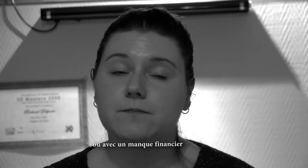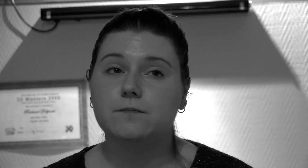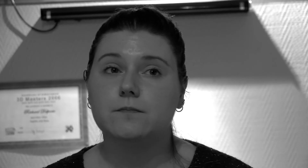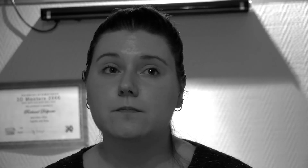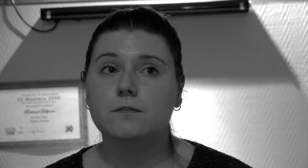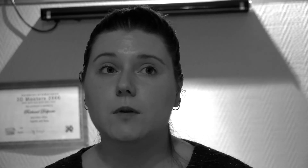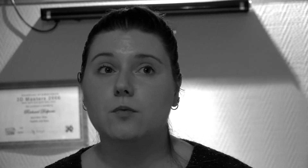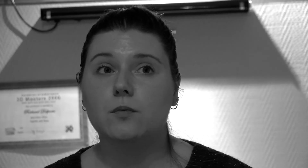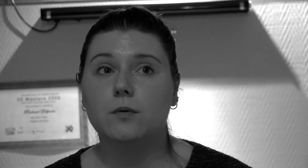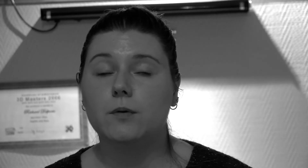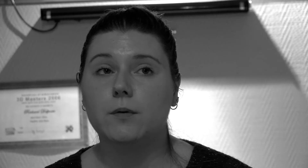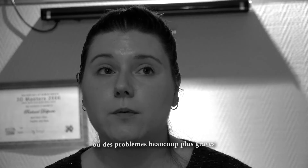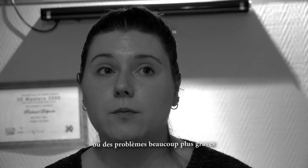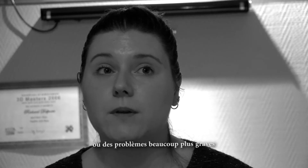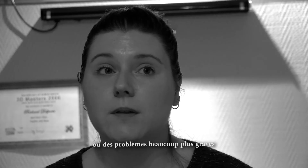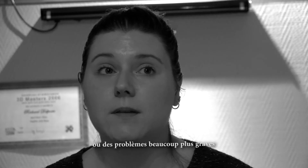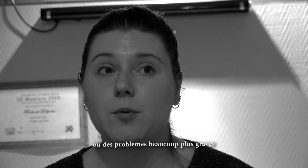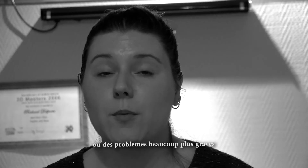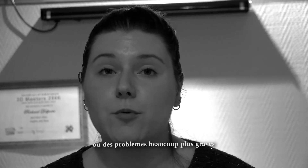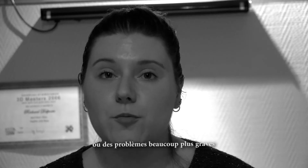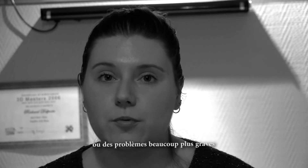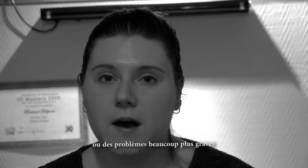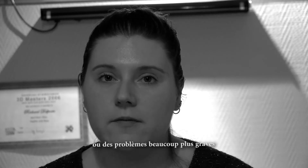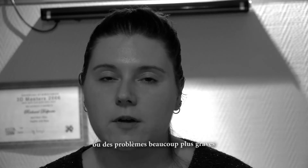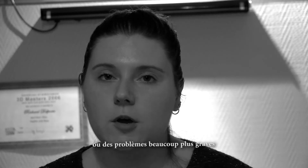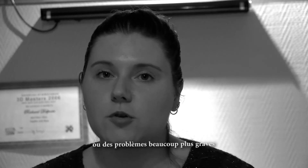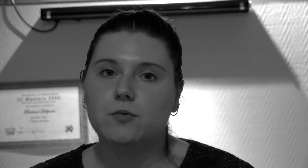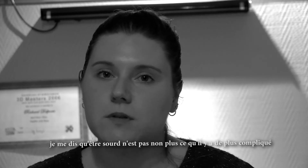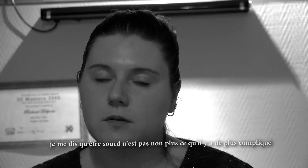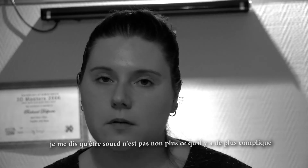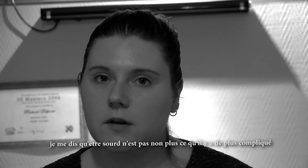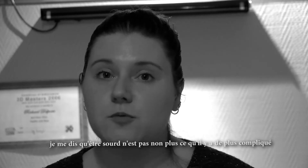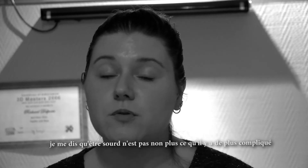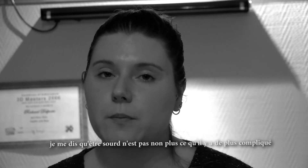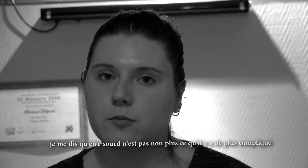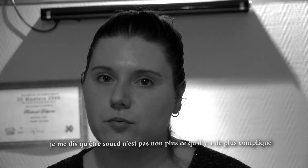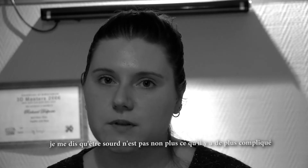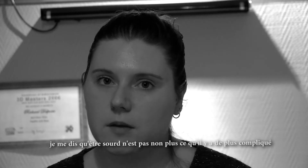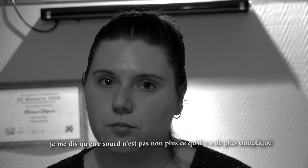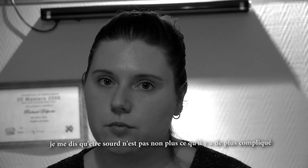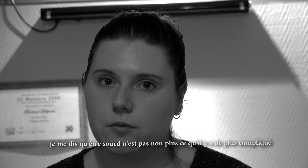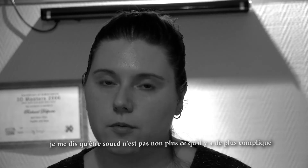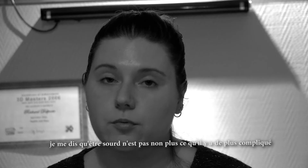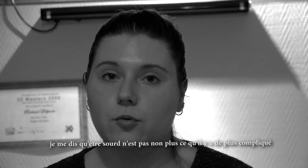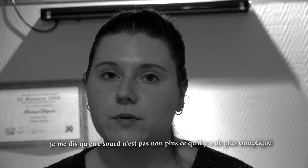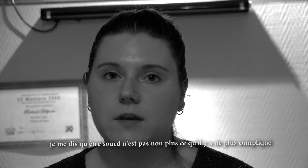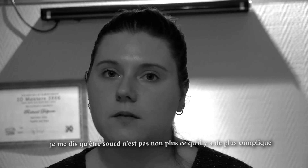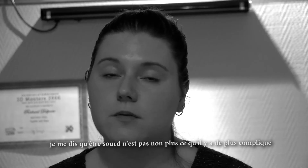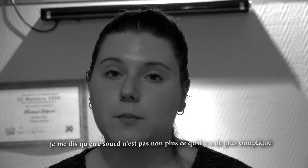financier ou des problèmes beaucoup plus graves, je me dis être source c'est pas non plus ce qu'il y a de plus compliqué. C'est